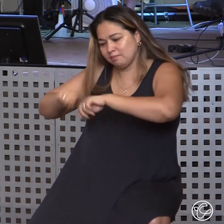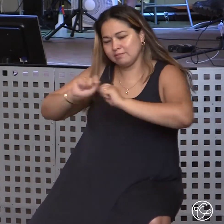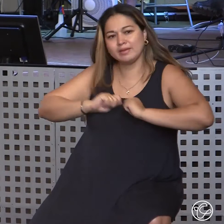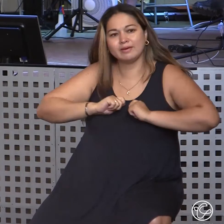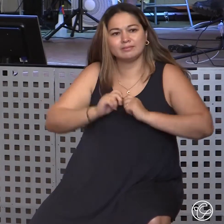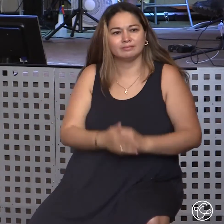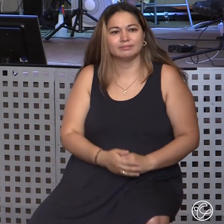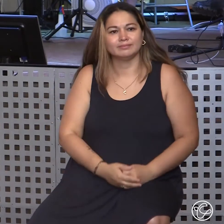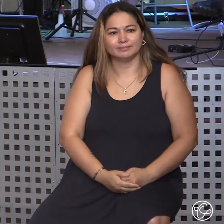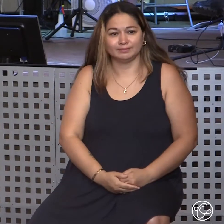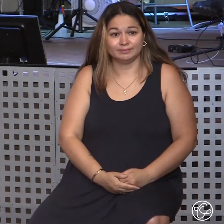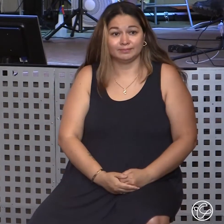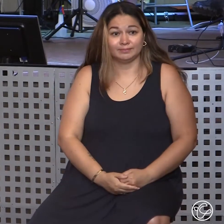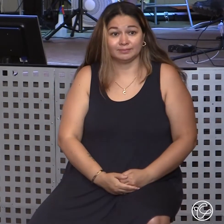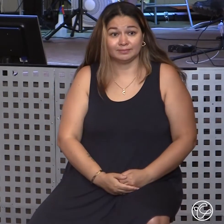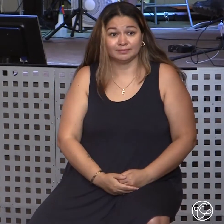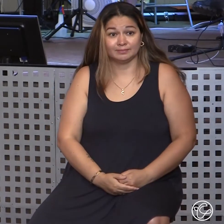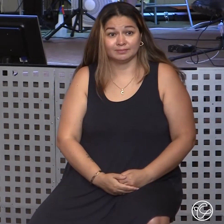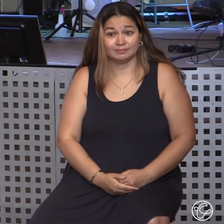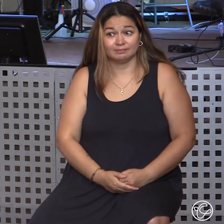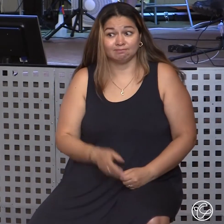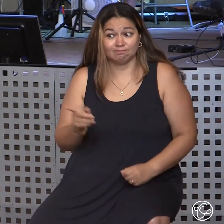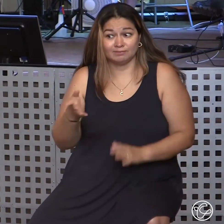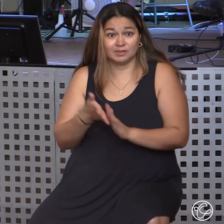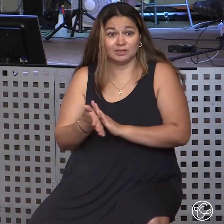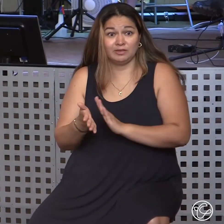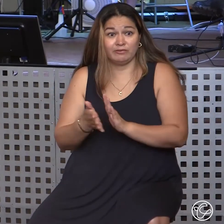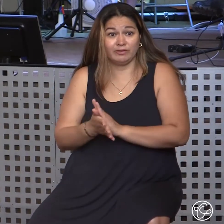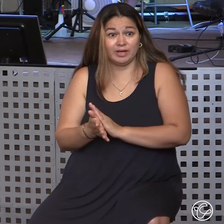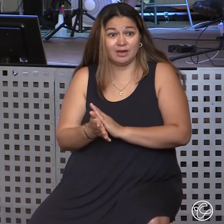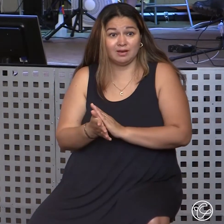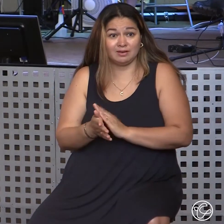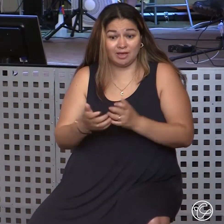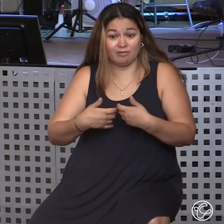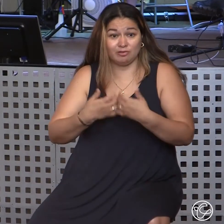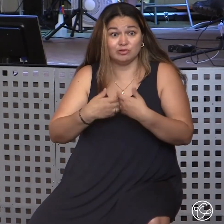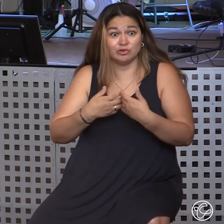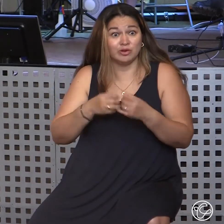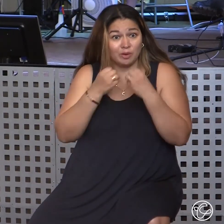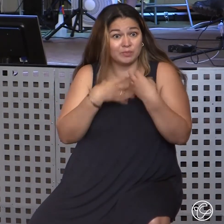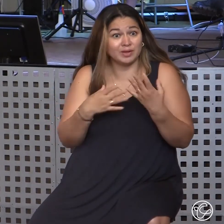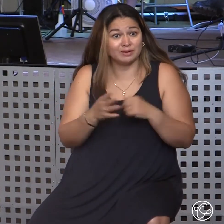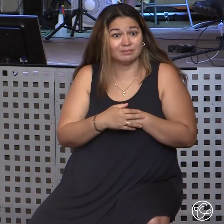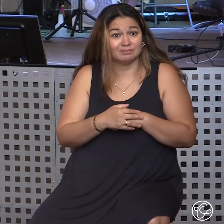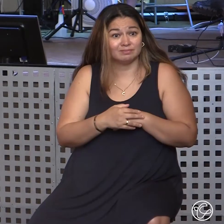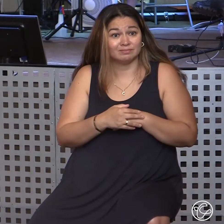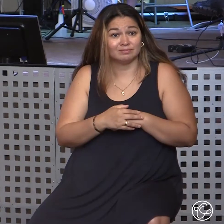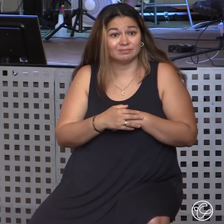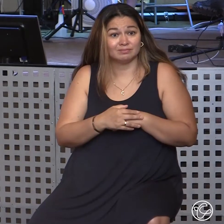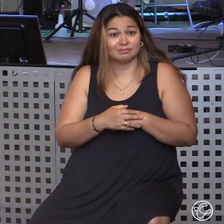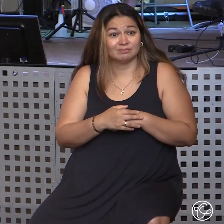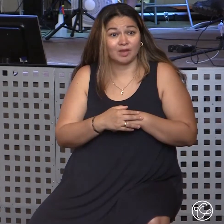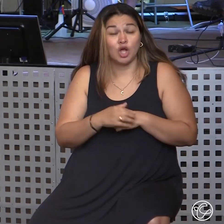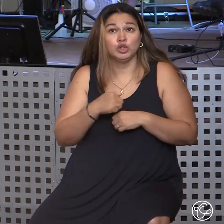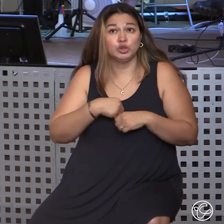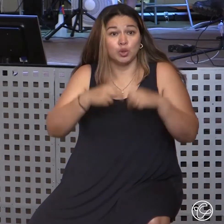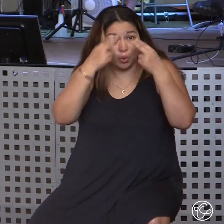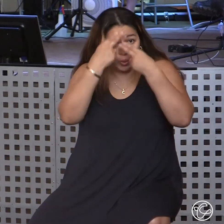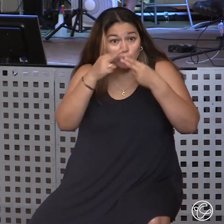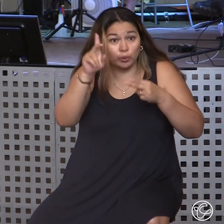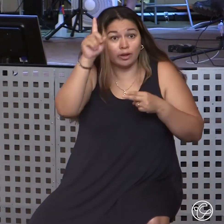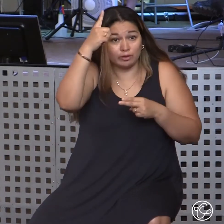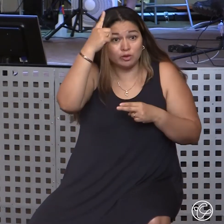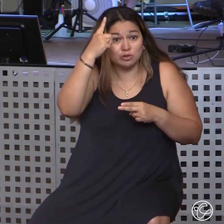Es decir, lo mantiene funcionando. Yo honro a Dios a través de la gente. Y Dios me honra a